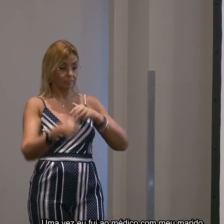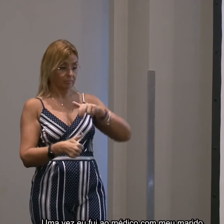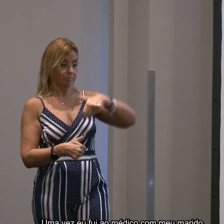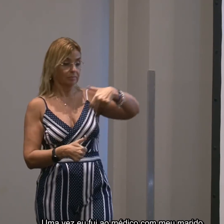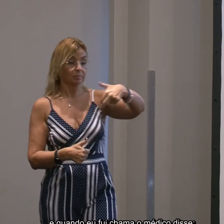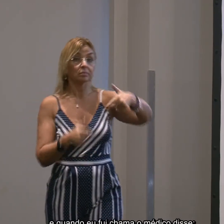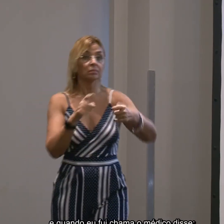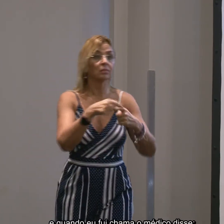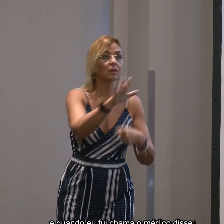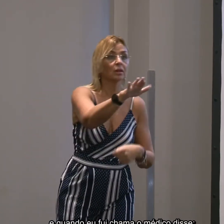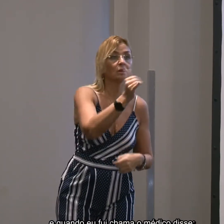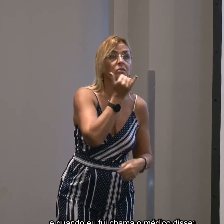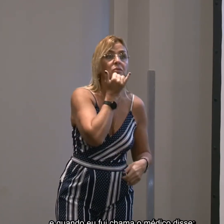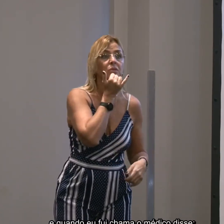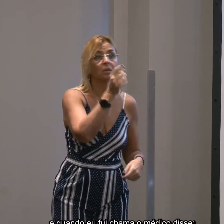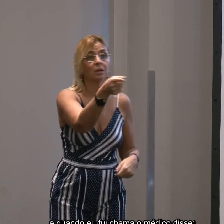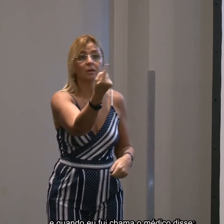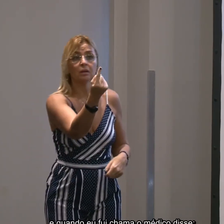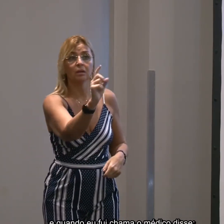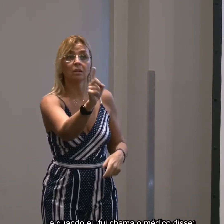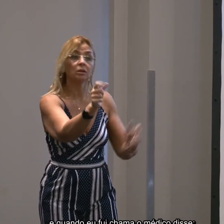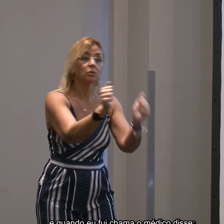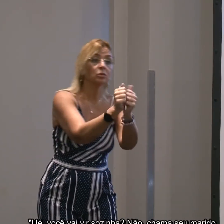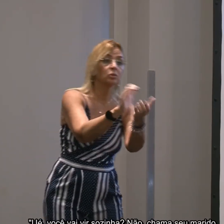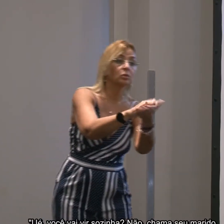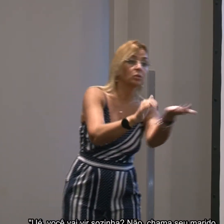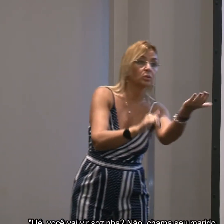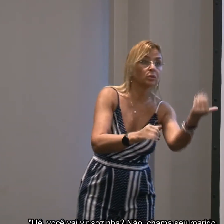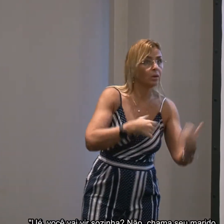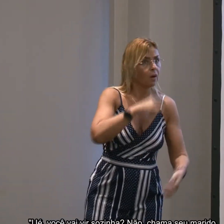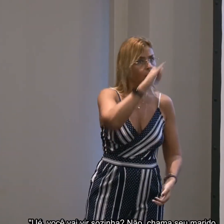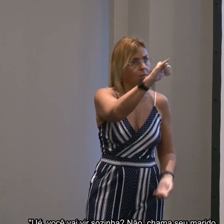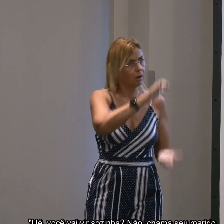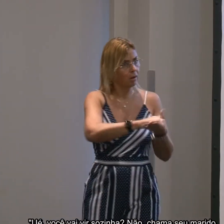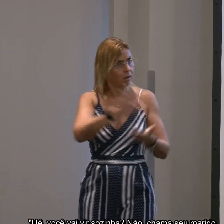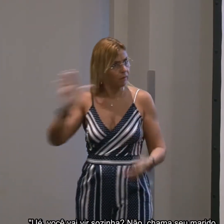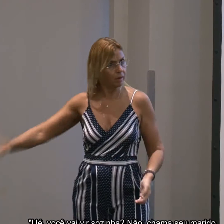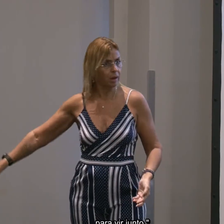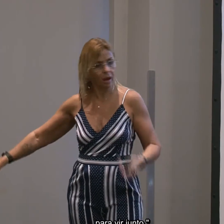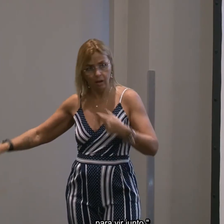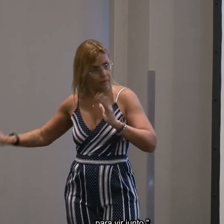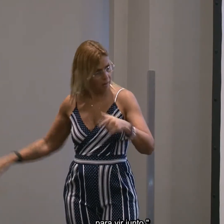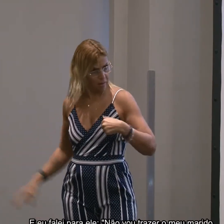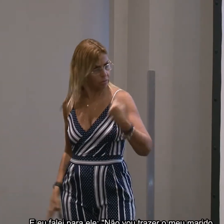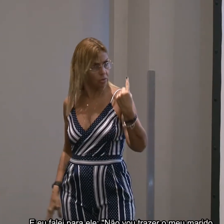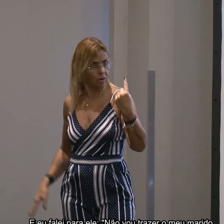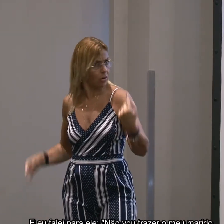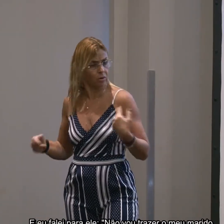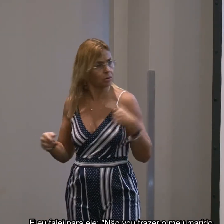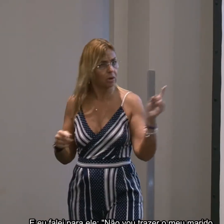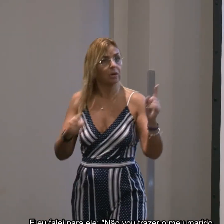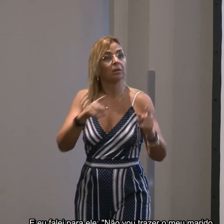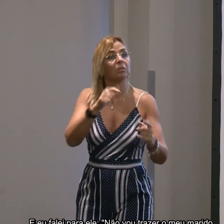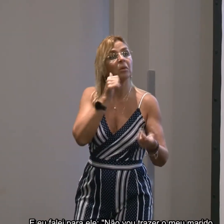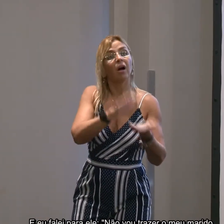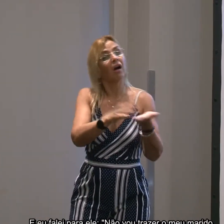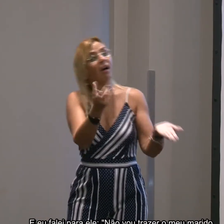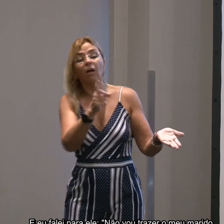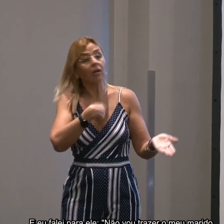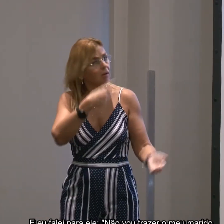médico, e quando eu fui chamada, o médico falou assim, uai, você vai vir sozinha? Não, chama seu marido junto. Eu falei para ele, não vou trazer meu marido, eu que